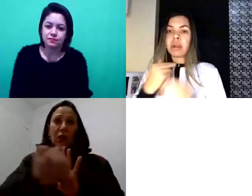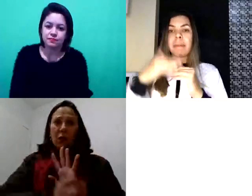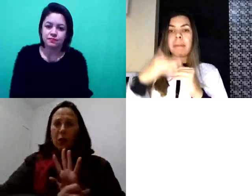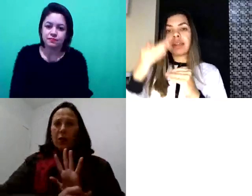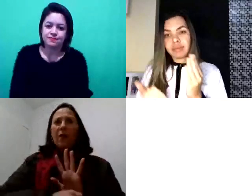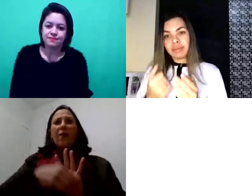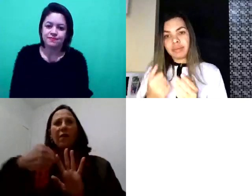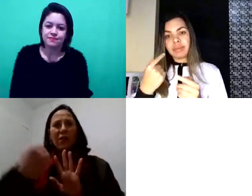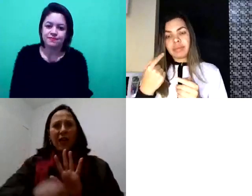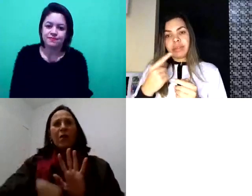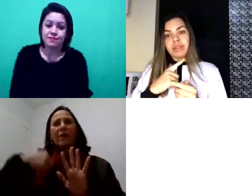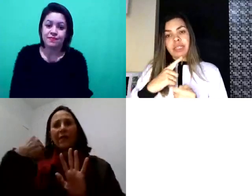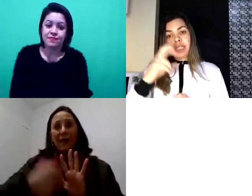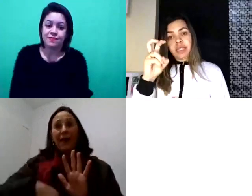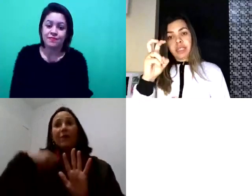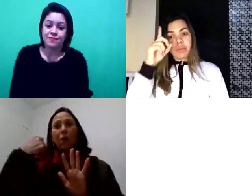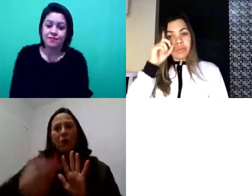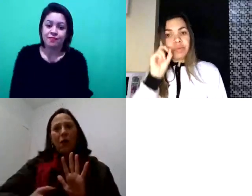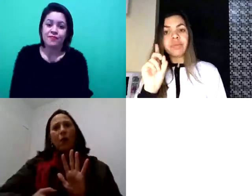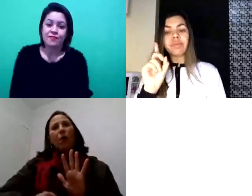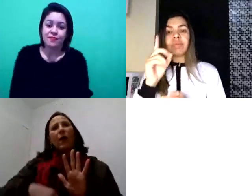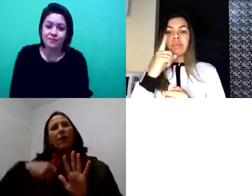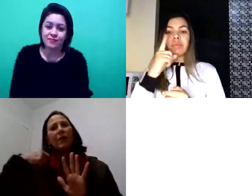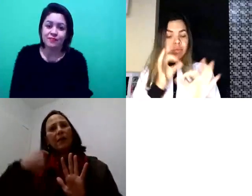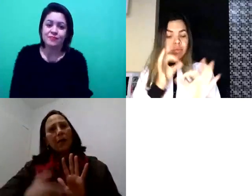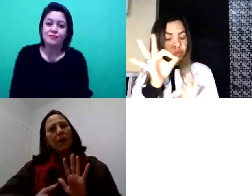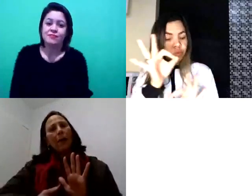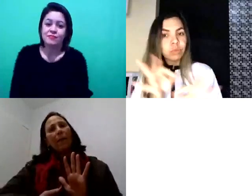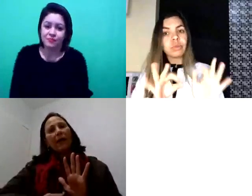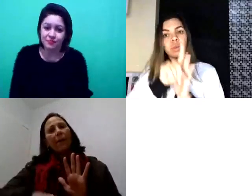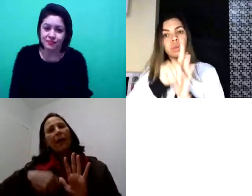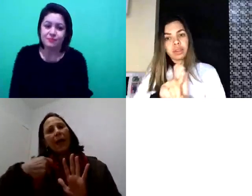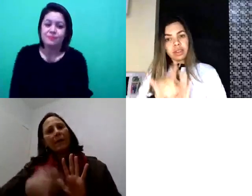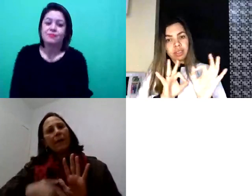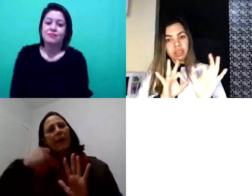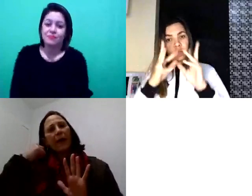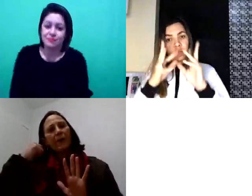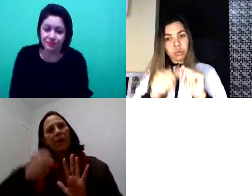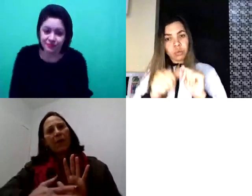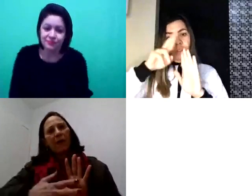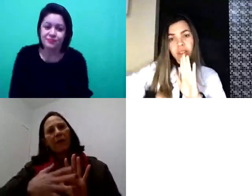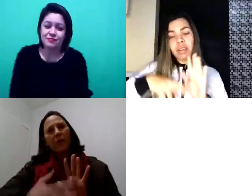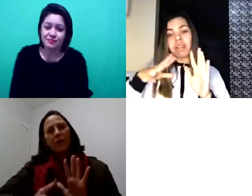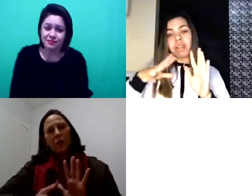para corrigir tudo, fechar a nota, fazer relatório, colocar no liceu, mandar para a CAPES aprova e abre o